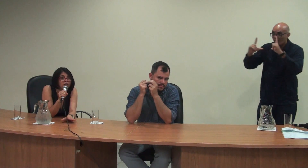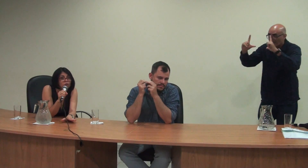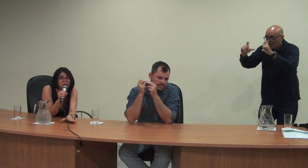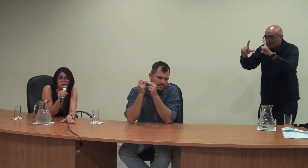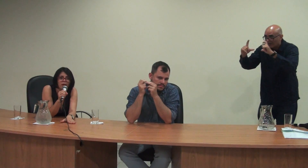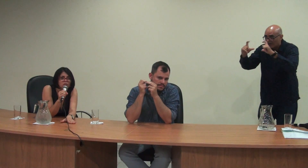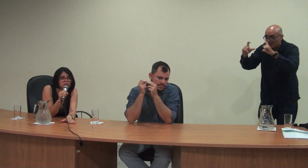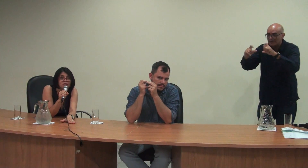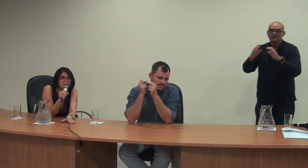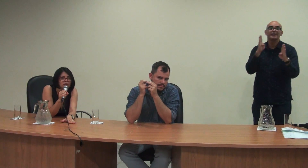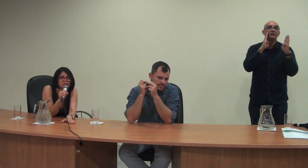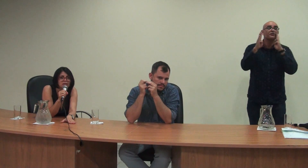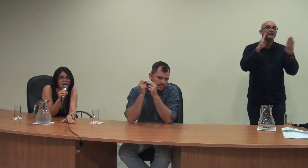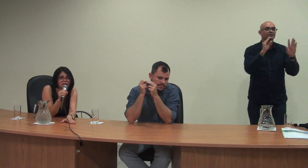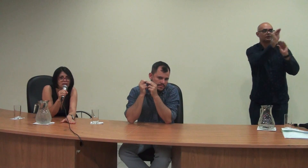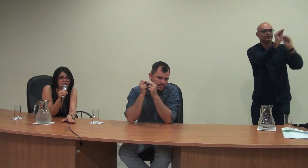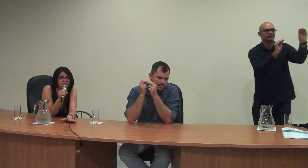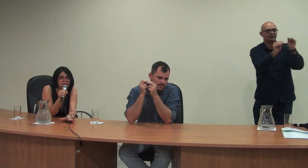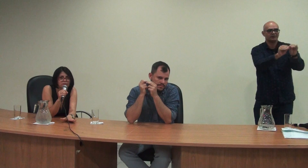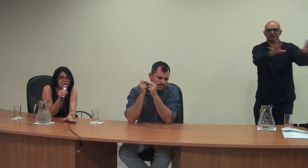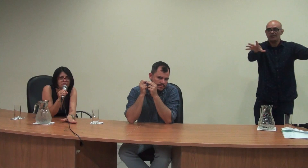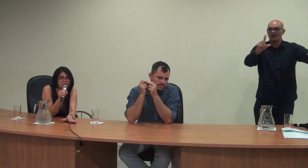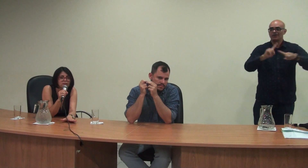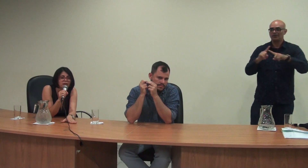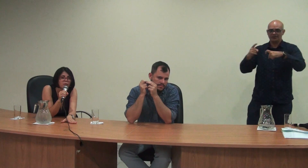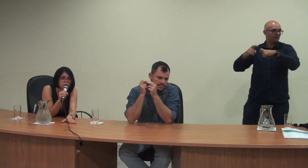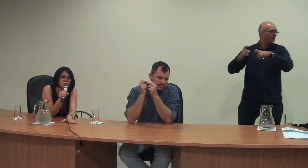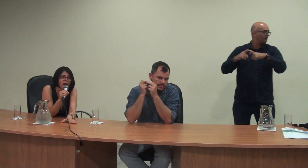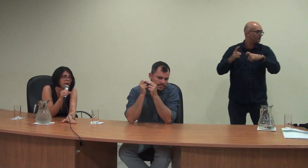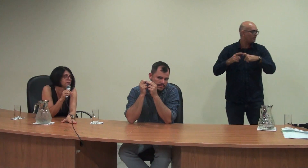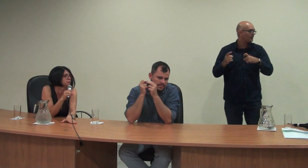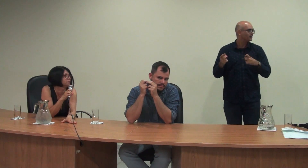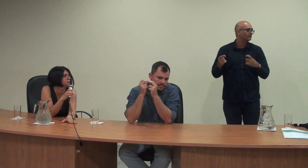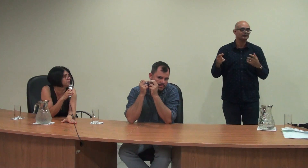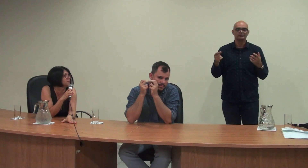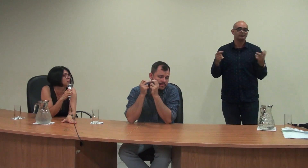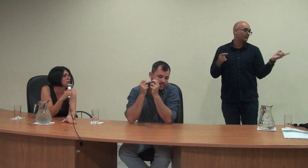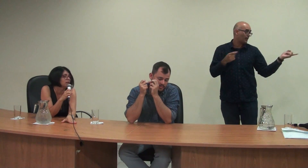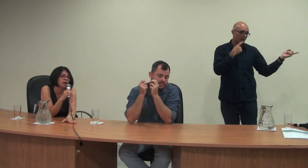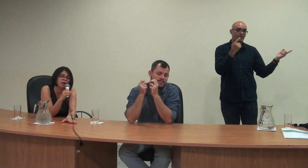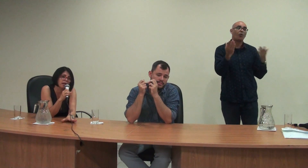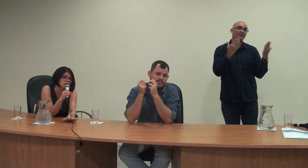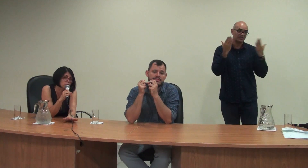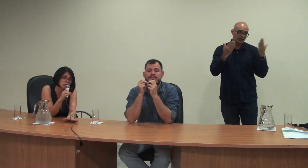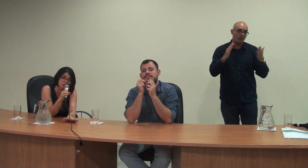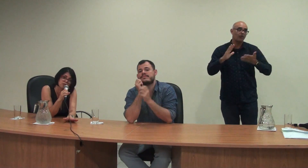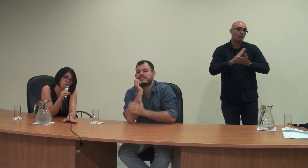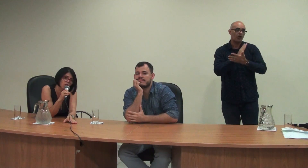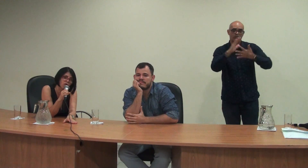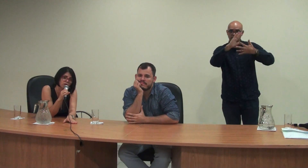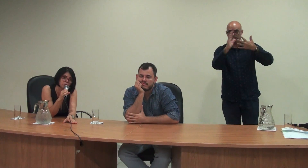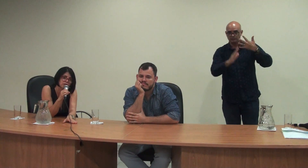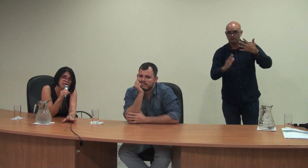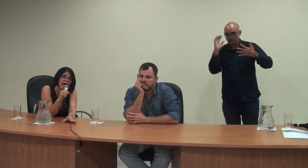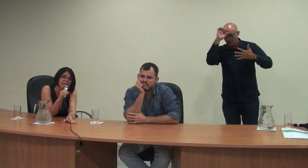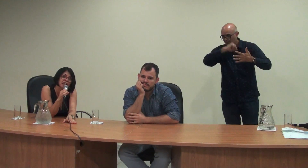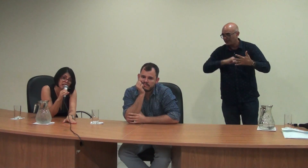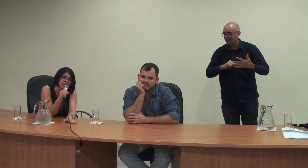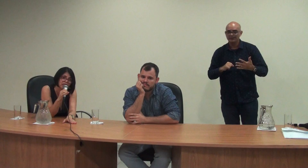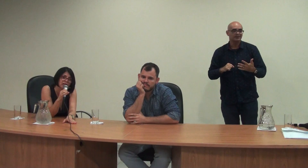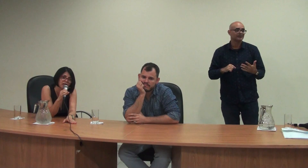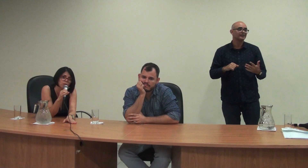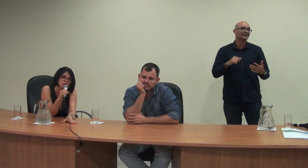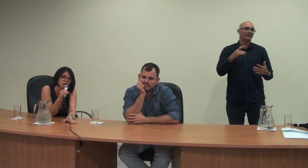social, olha, encontrei um médico que sabe língua de sinais. É muito raro. É caso dos psicólogos. Na